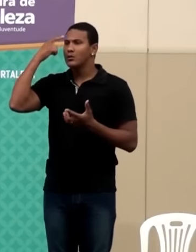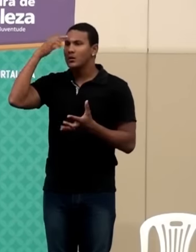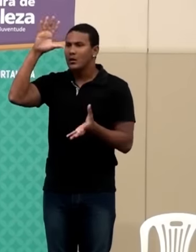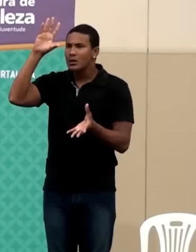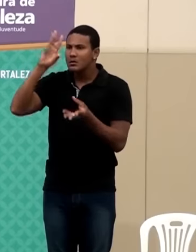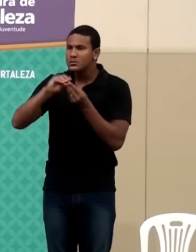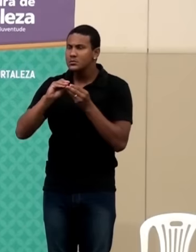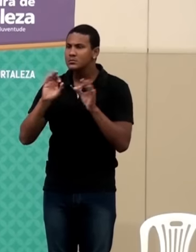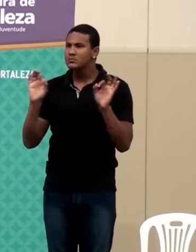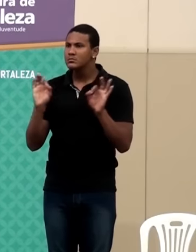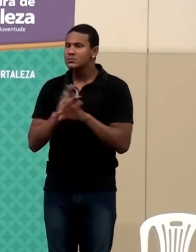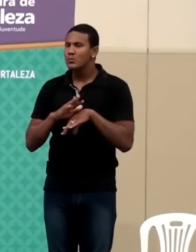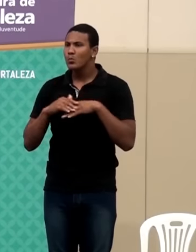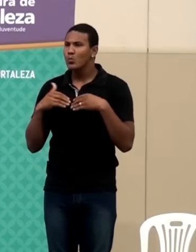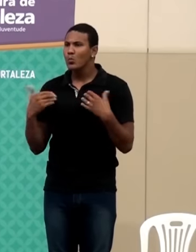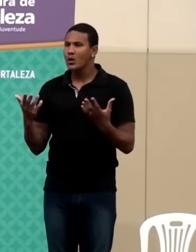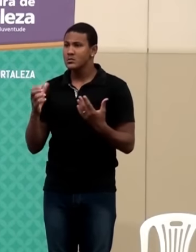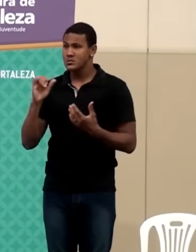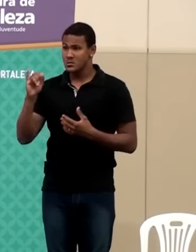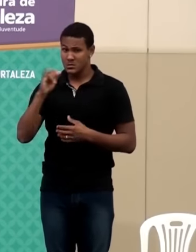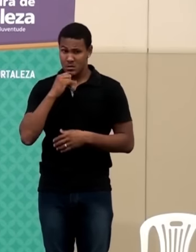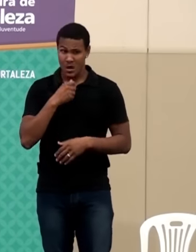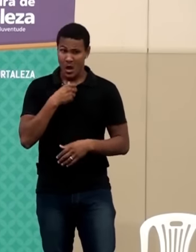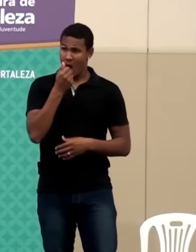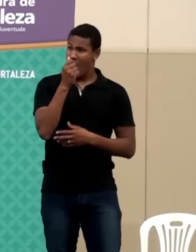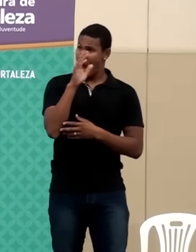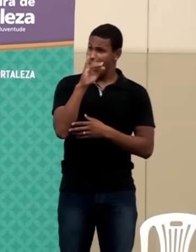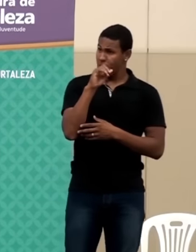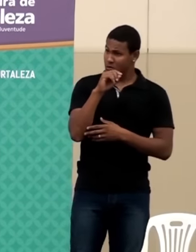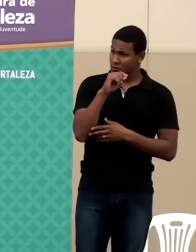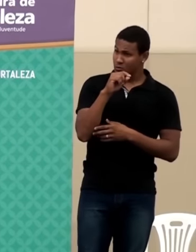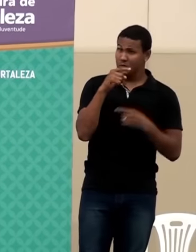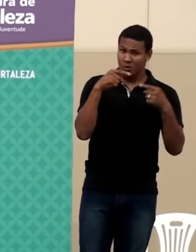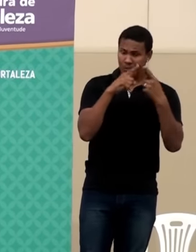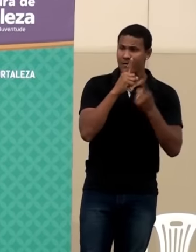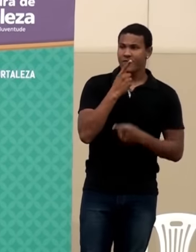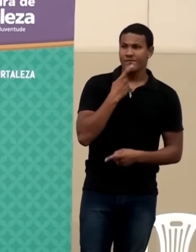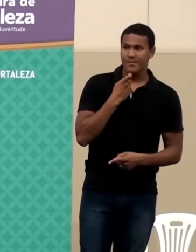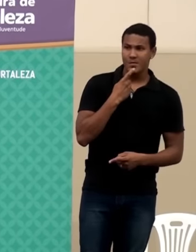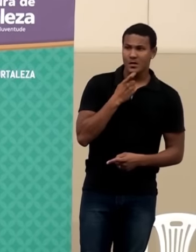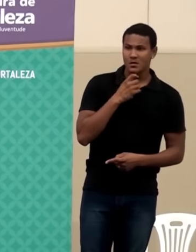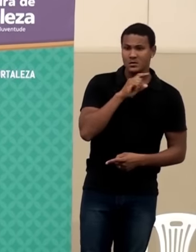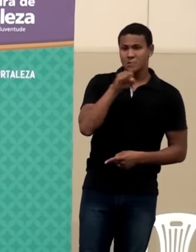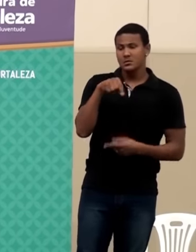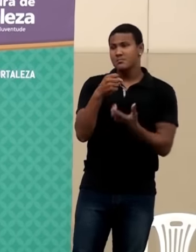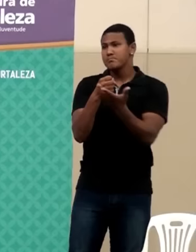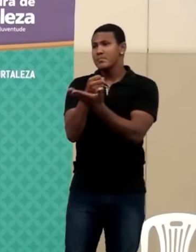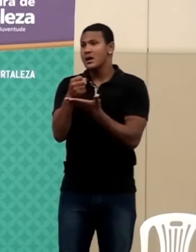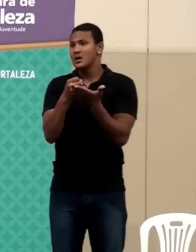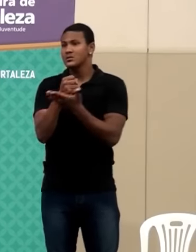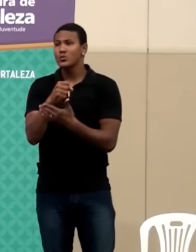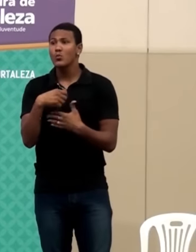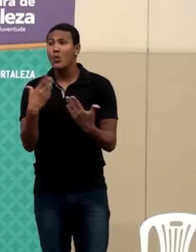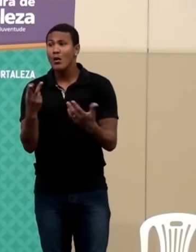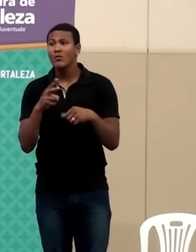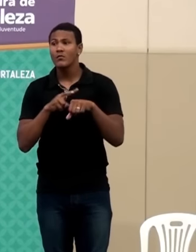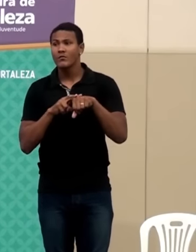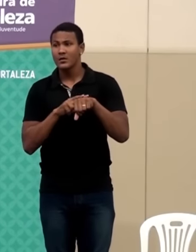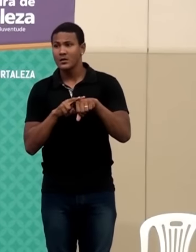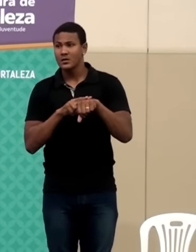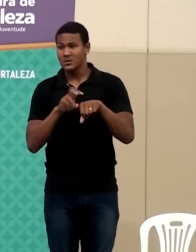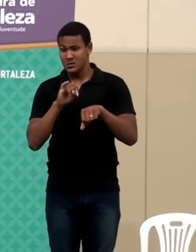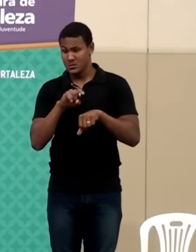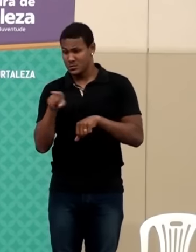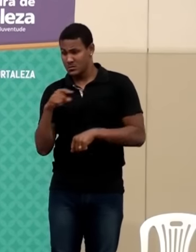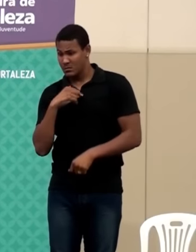for ácido, qual é a cor que vai ficar? Vermelha. Quando o meu for básico, qual é a cor que vai ficar? Verde. Quando o